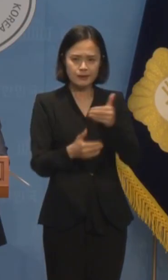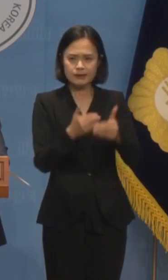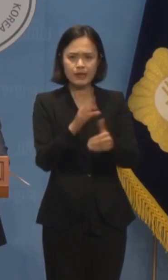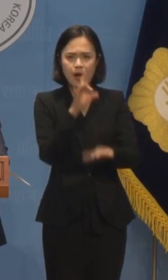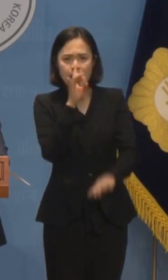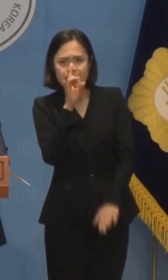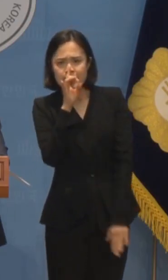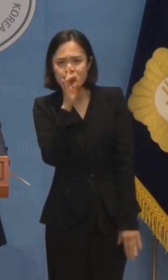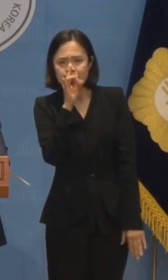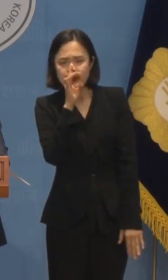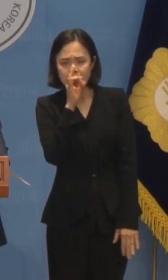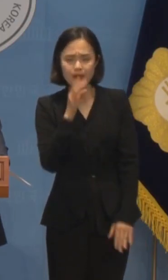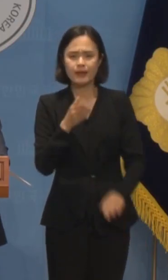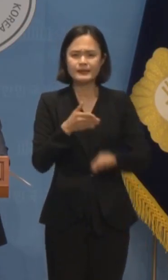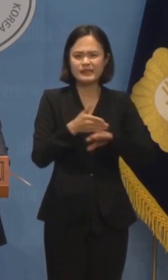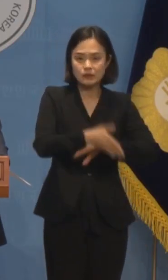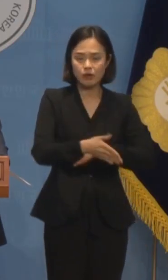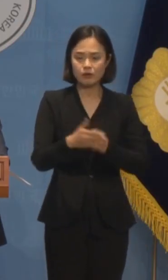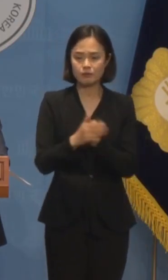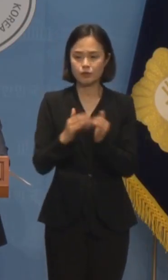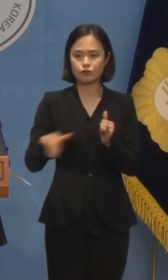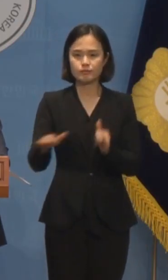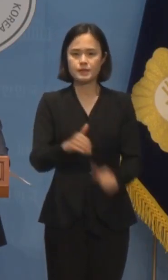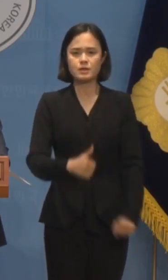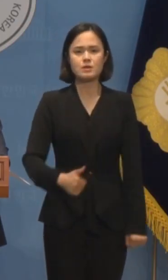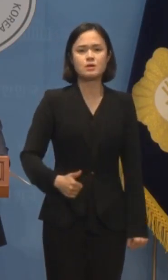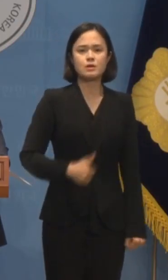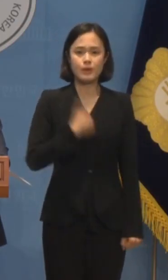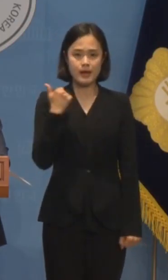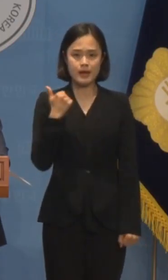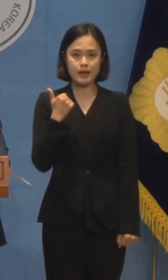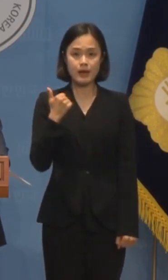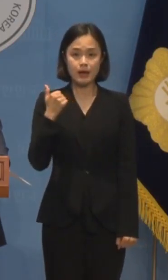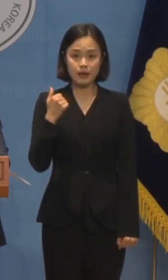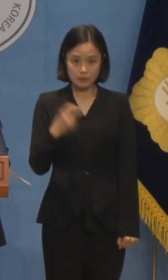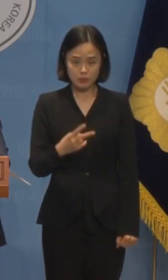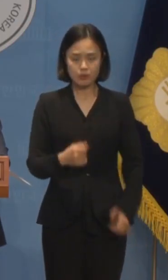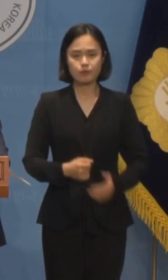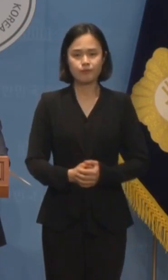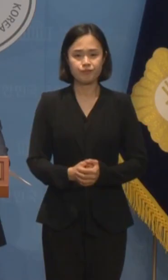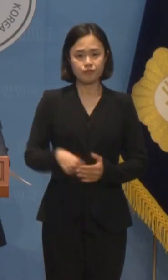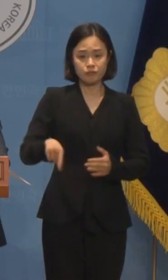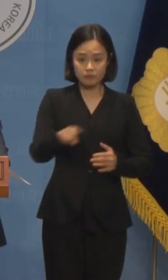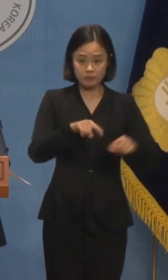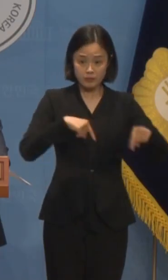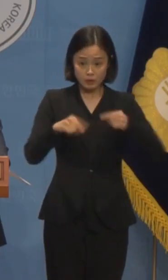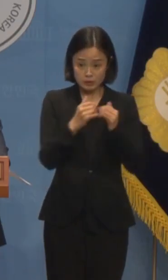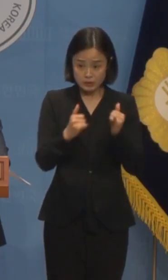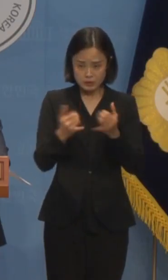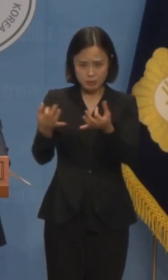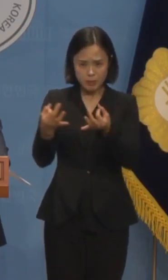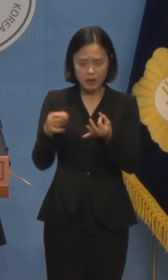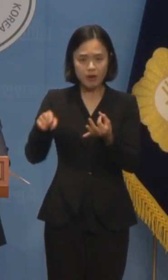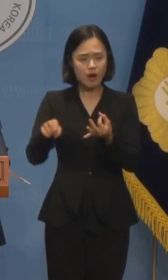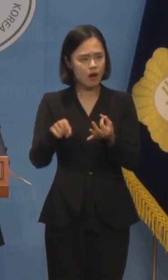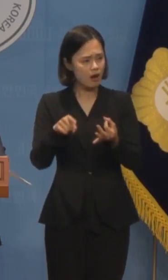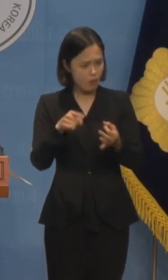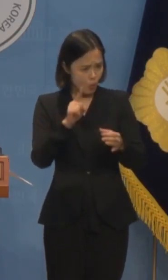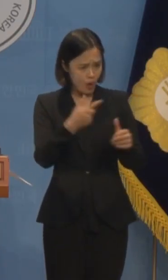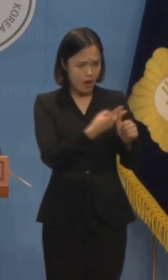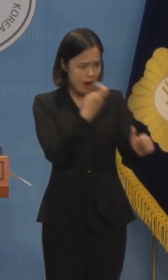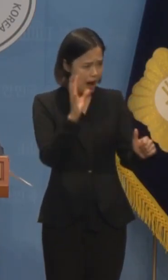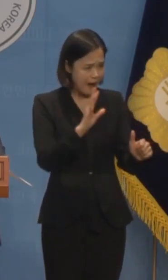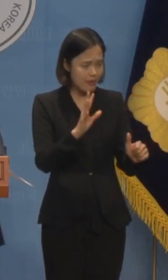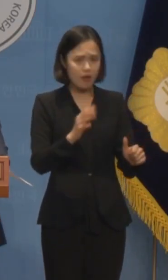국민의 분노와 실망, 정치권의 결단 사이에 괴리가 존재합니다. 또한 탄핵